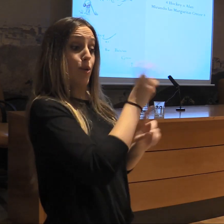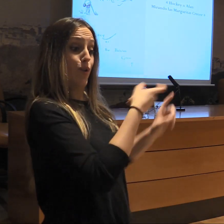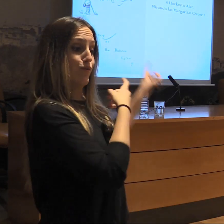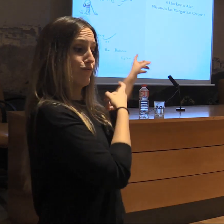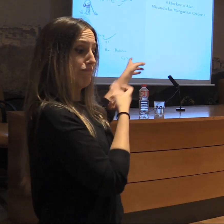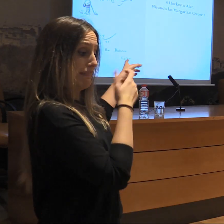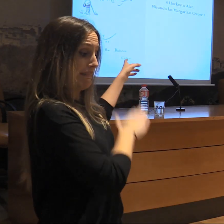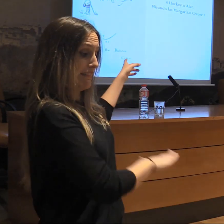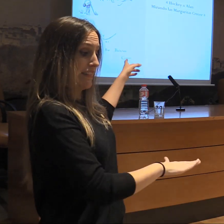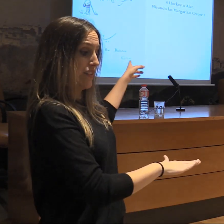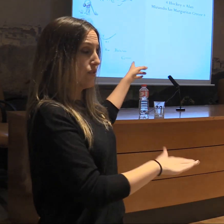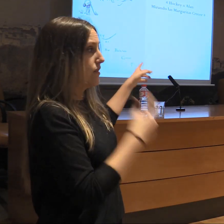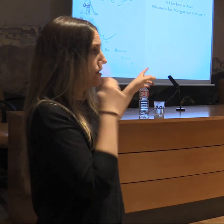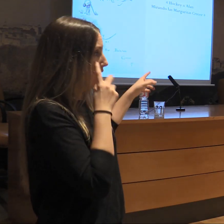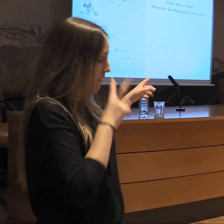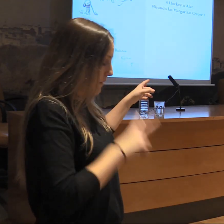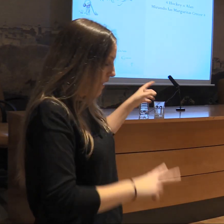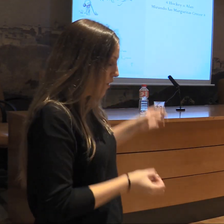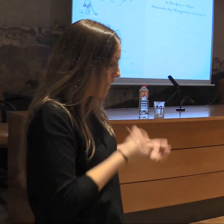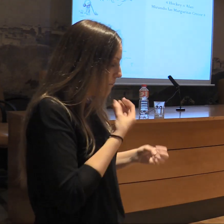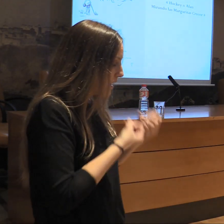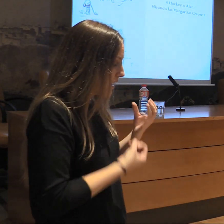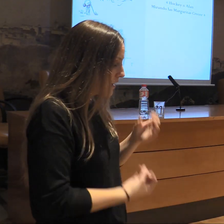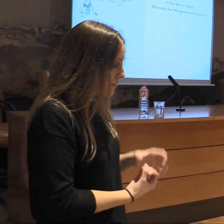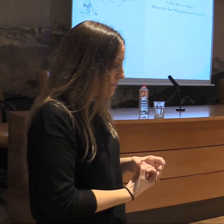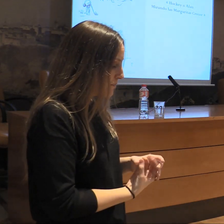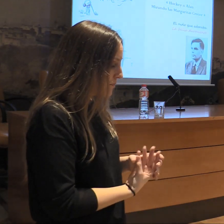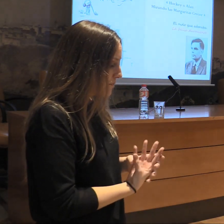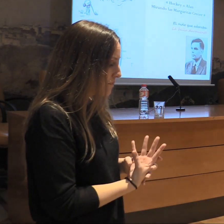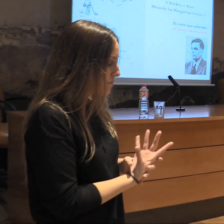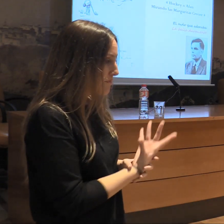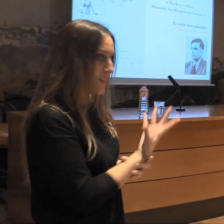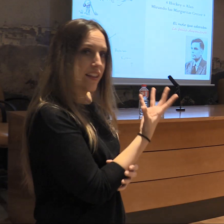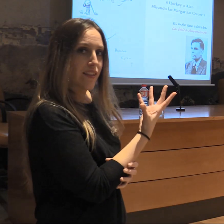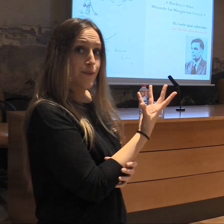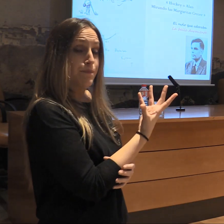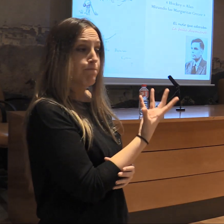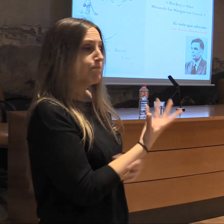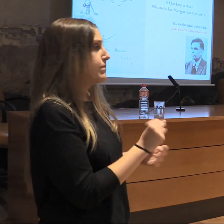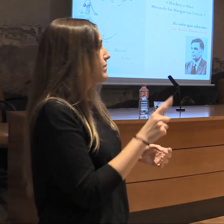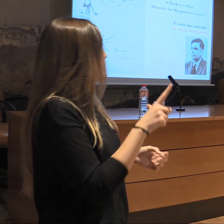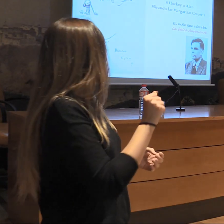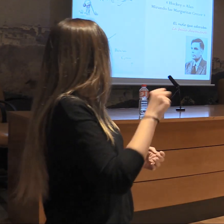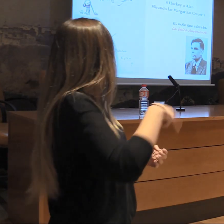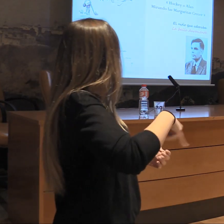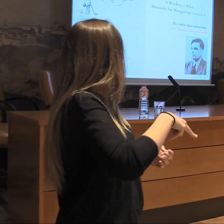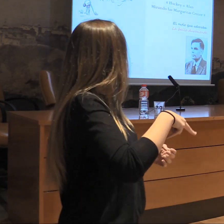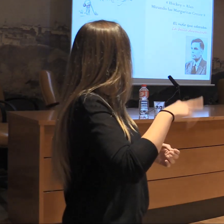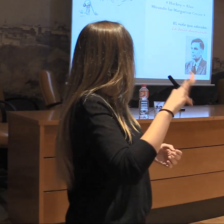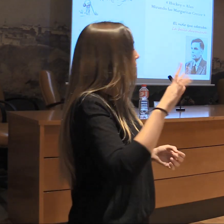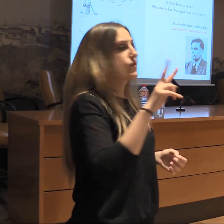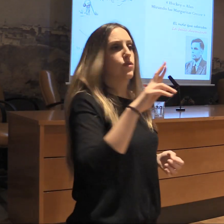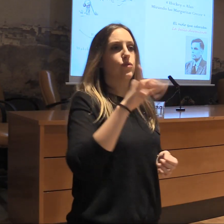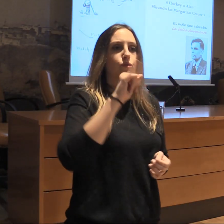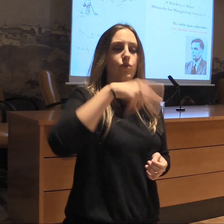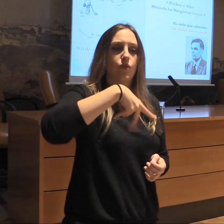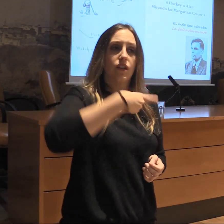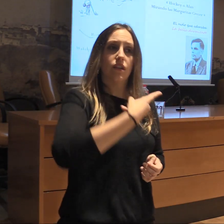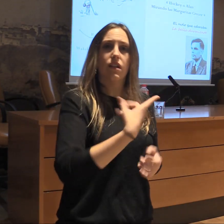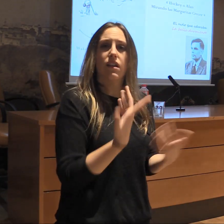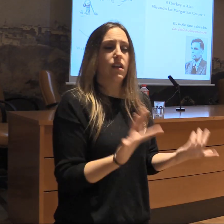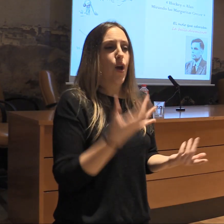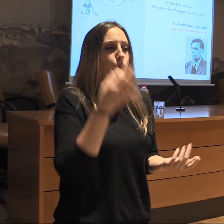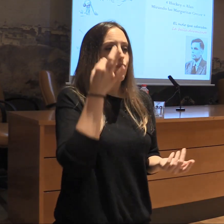algo mucho más atractivo para él, como era ver a las margaritas crecer. Alan Turing fue una persona, el chico,